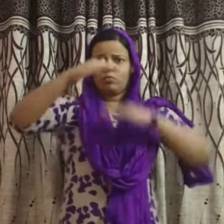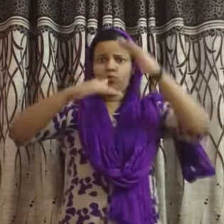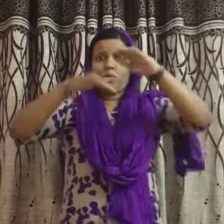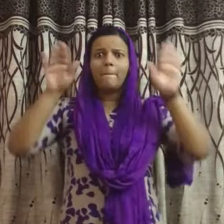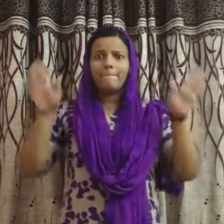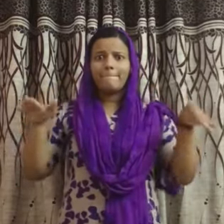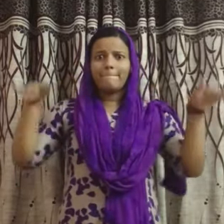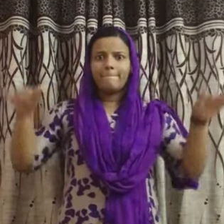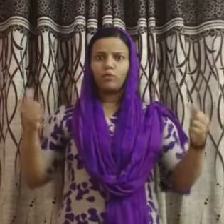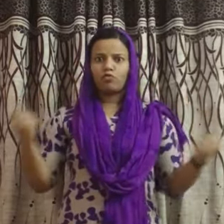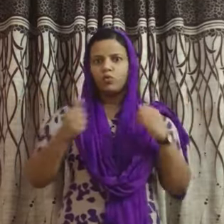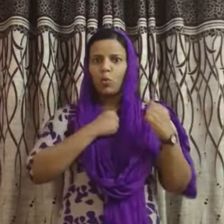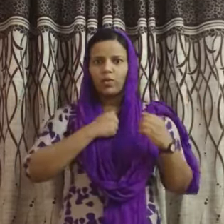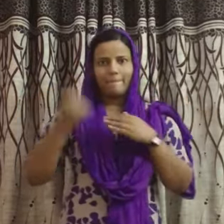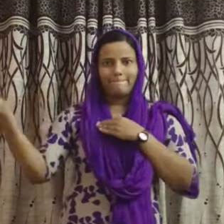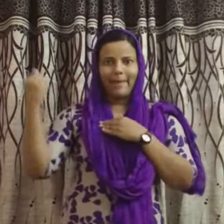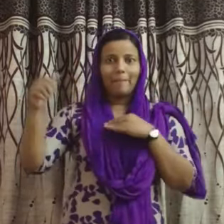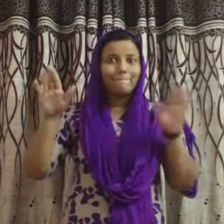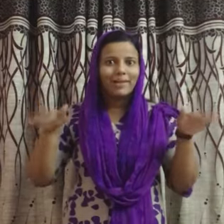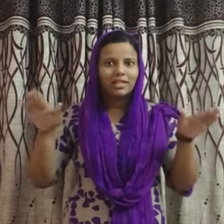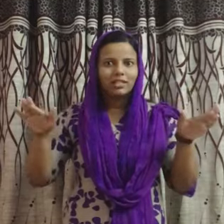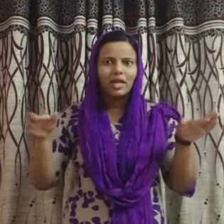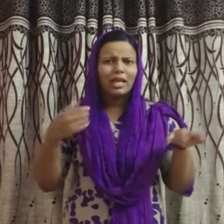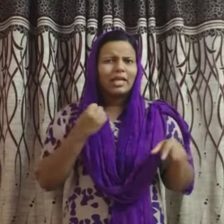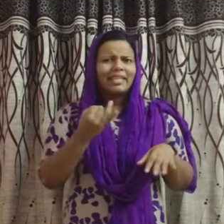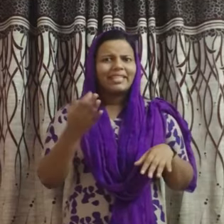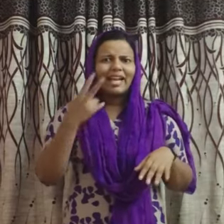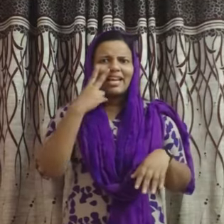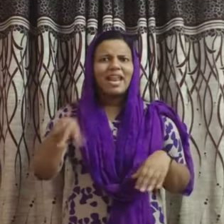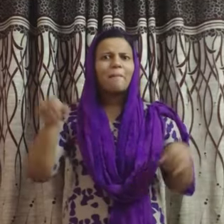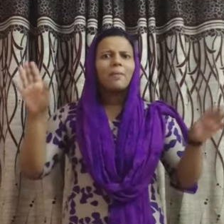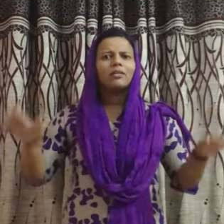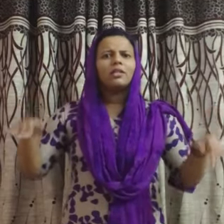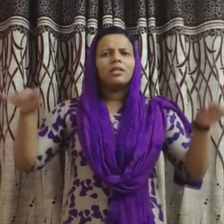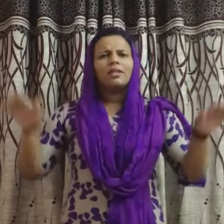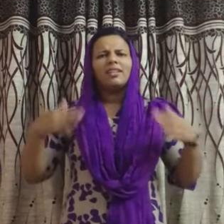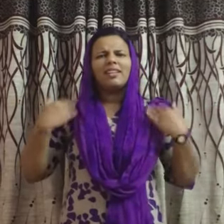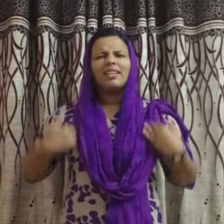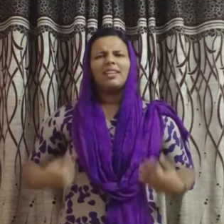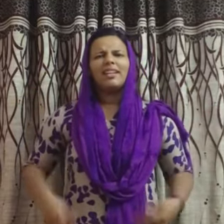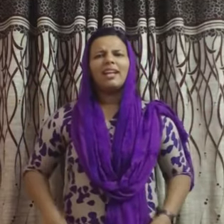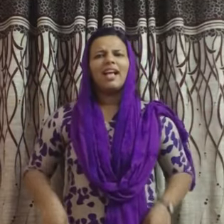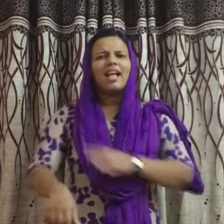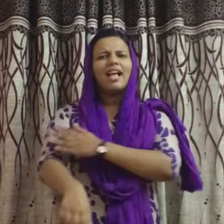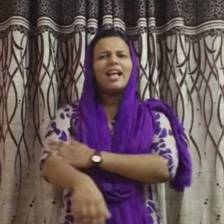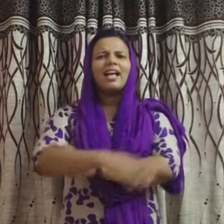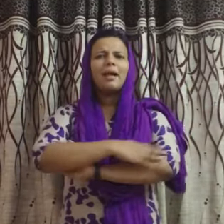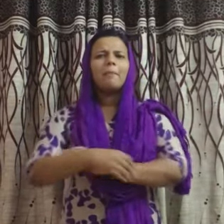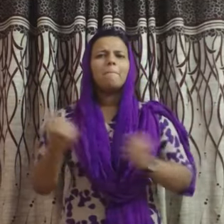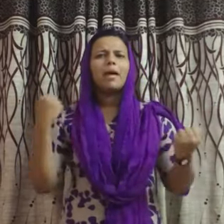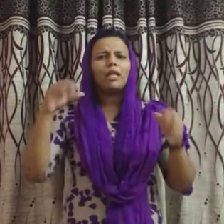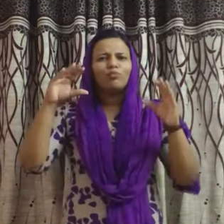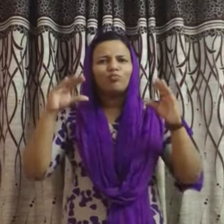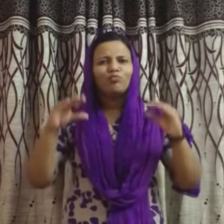അത് അതിൻ്റേതായ സ്ട്രെങ്ത് ഉണ്ട്. അപ്പം നമുക്കറിയാം, പല സമയത്തും പക്ഷി പറന്ന് പോകുമ്പോൾ കുറച്ച് കഴിയുമ്പോൾ പക്ഷിക്ക് അതിൻ്റെ ചിറകുകൾക്ക് അവൻ ബലം ക്ഷയിക്കും. അപ്പോൾ